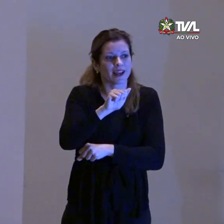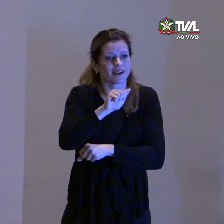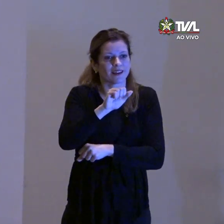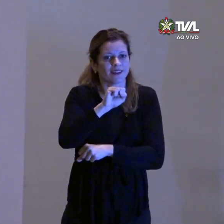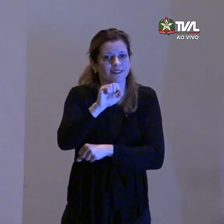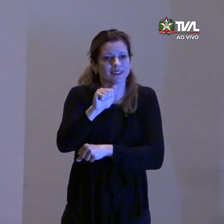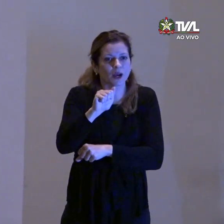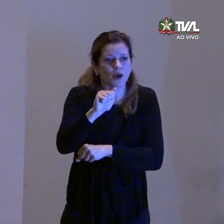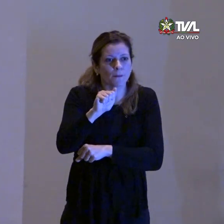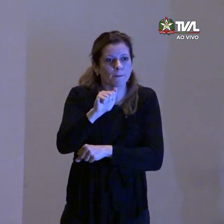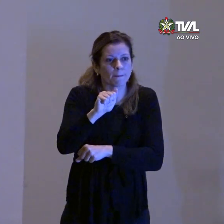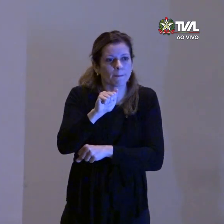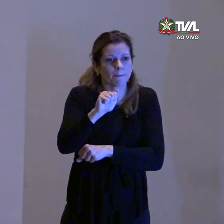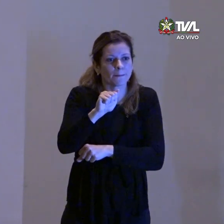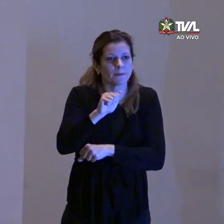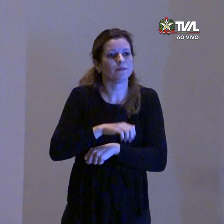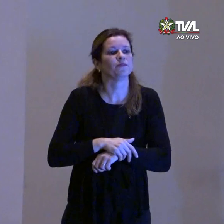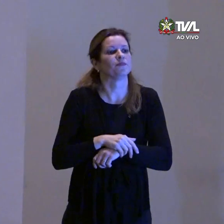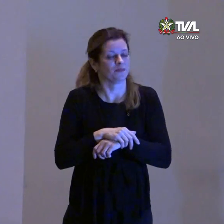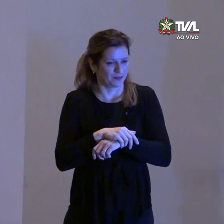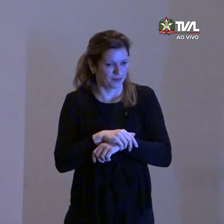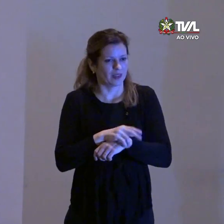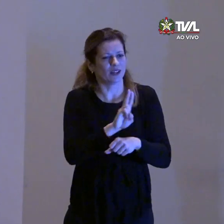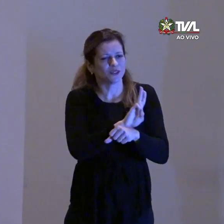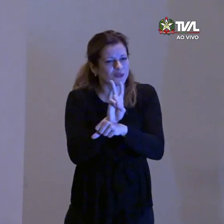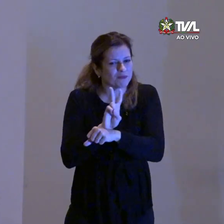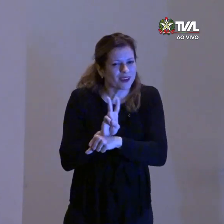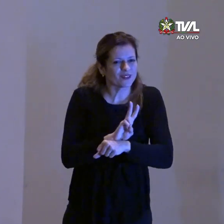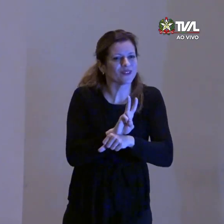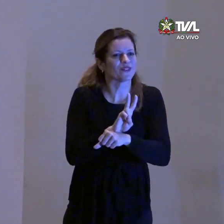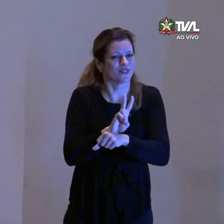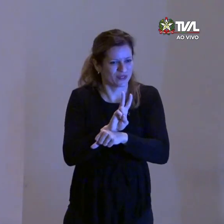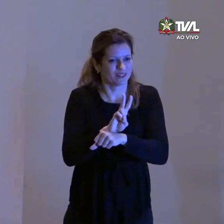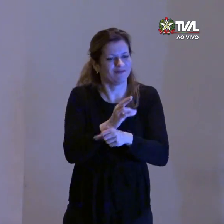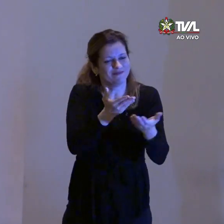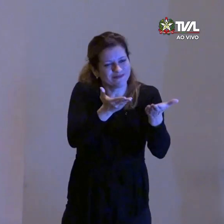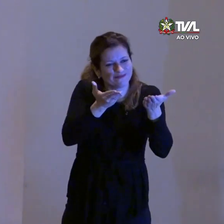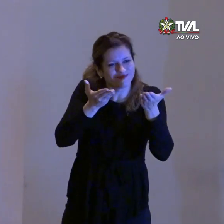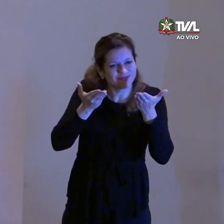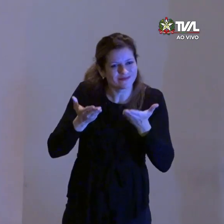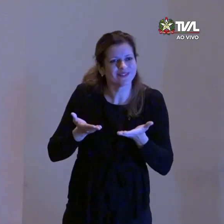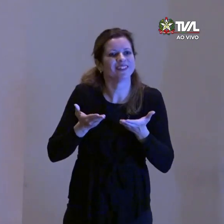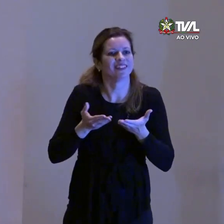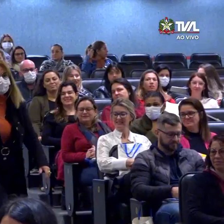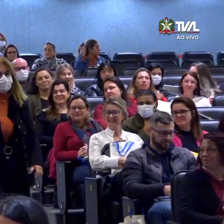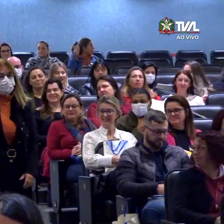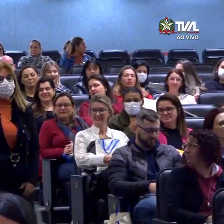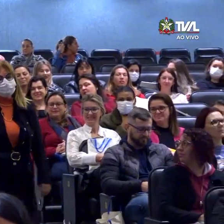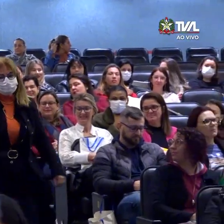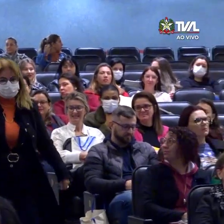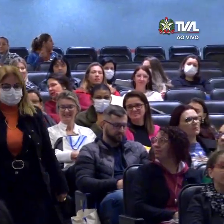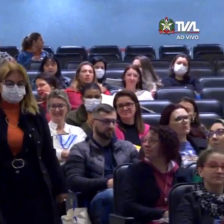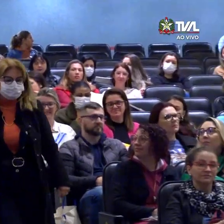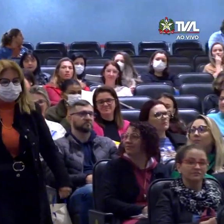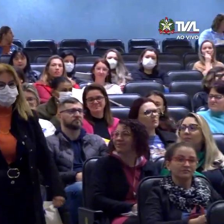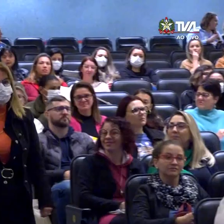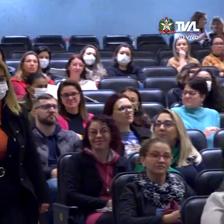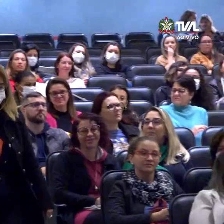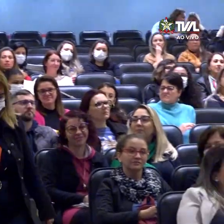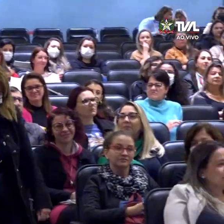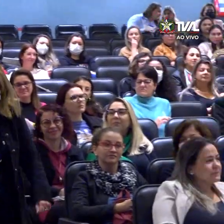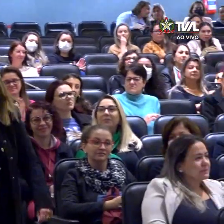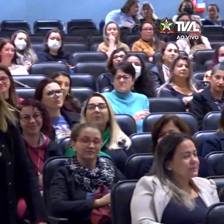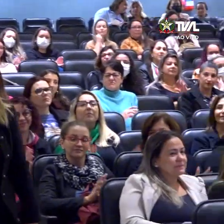ontem ela tá lá nossa supervisora da nossa rede supervisores que fazem um trabalho brilhante